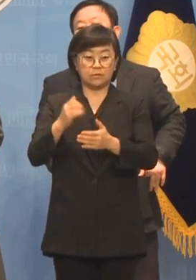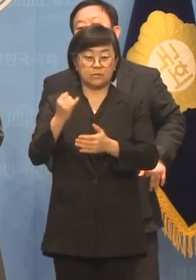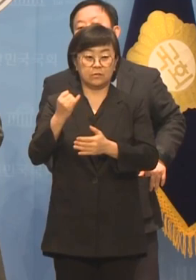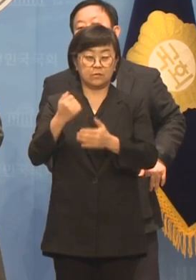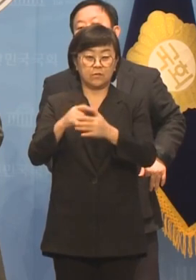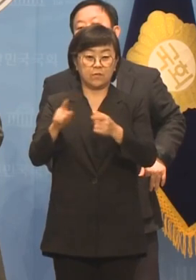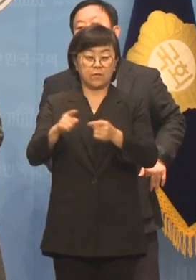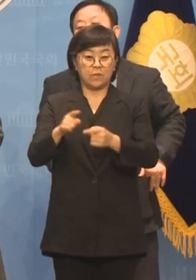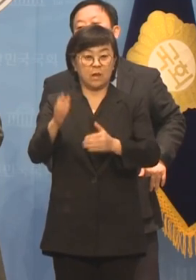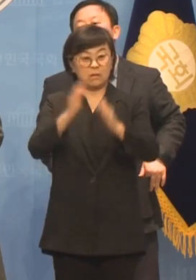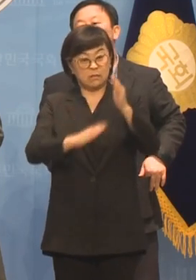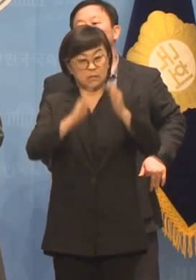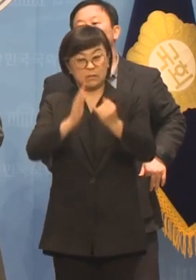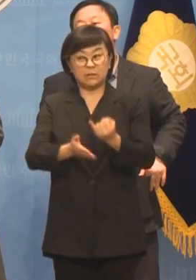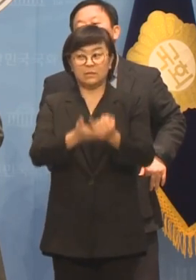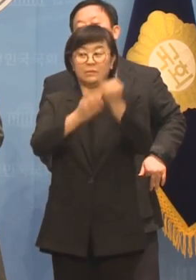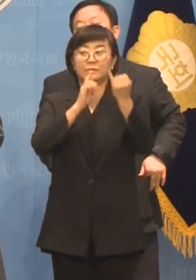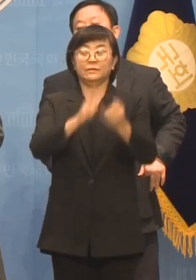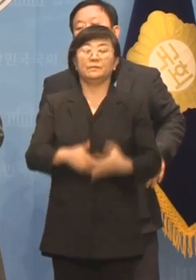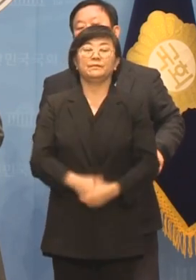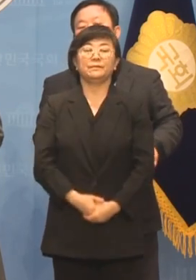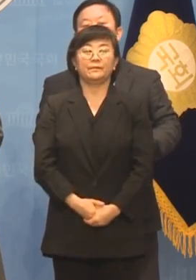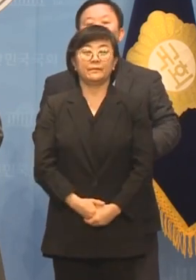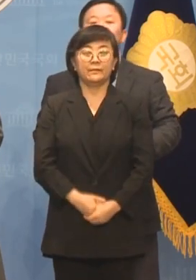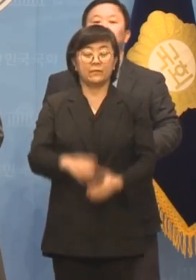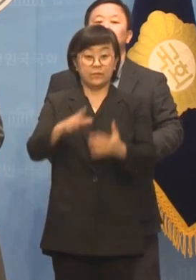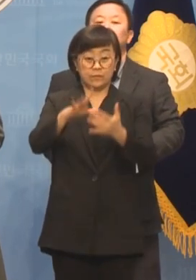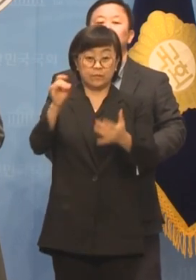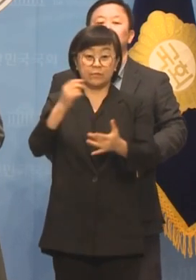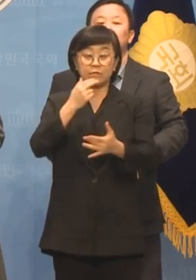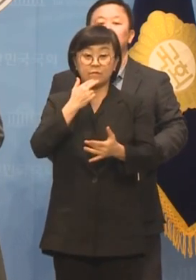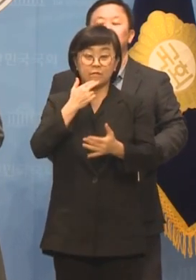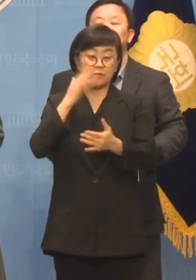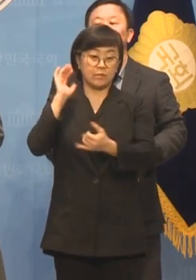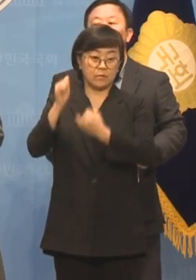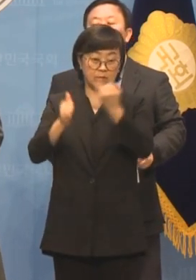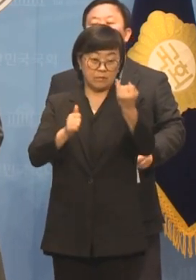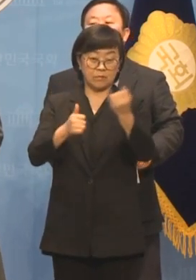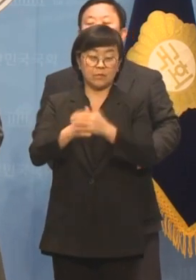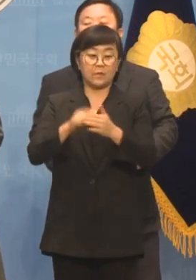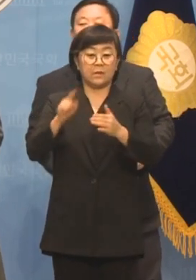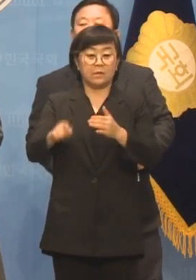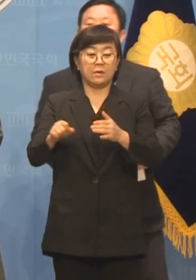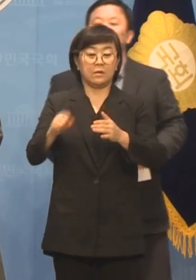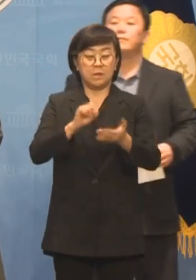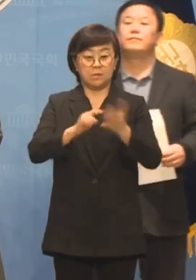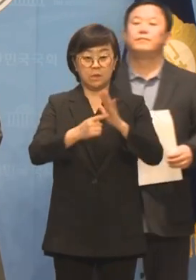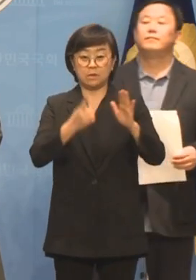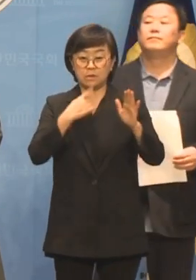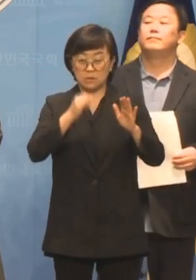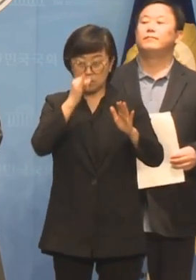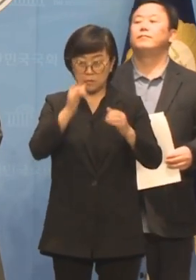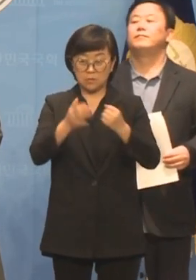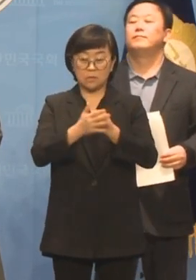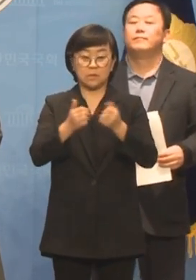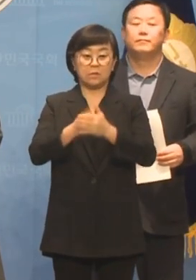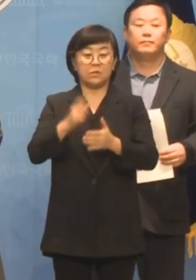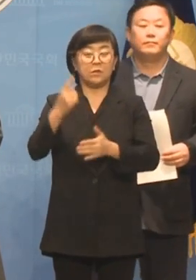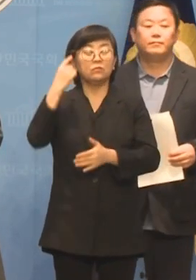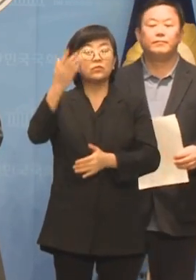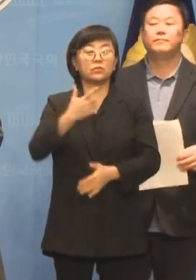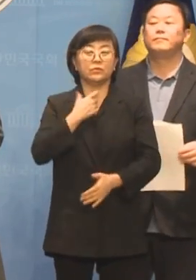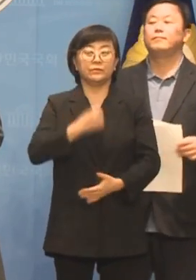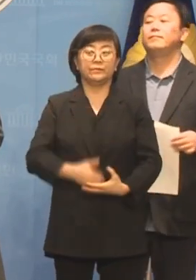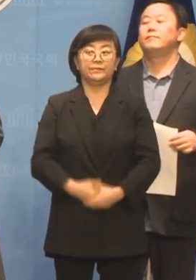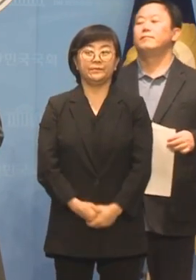절대 존엄이라고 생각하는 것 같습니다. 선출되지 않은 대통령 배우자가 이토록 힘을 발휘한 적이 있었는지 한번 되묻고